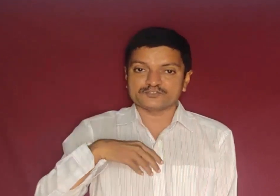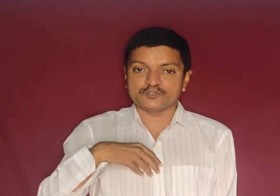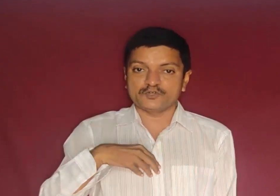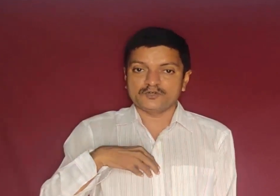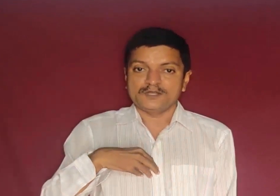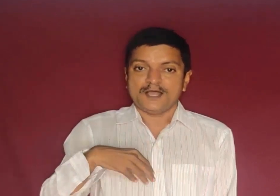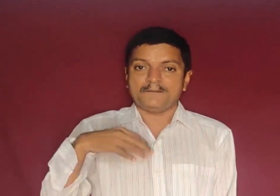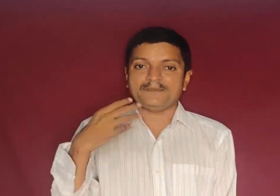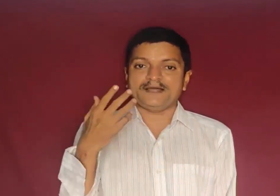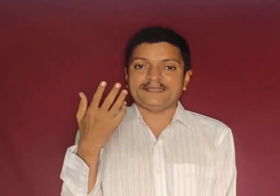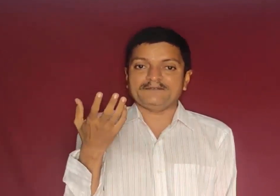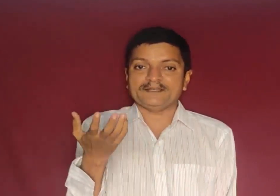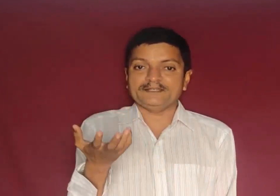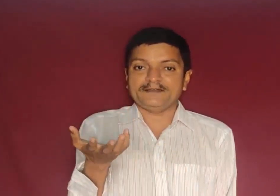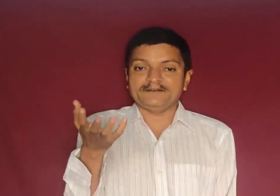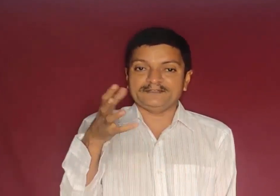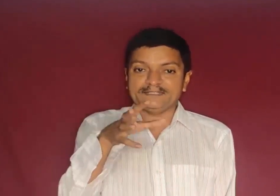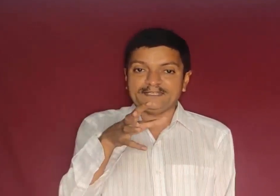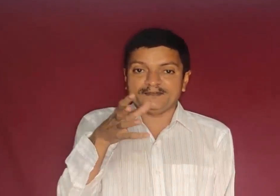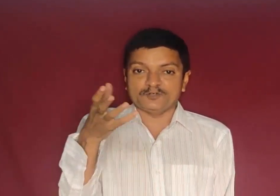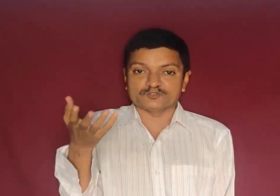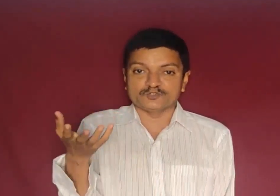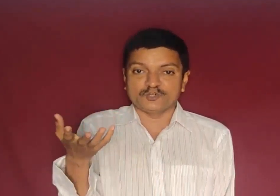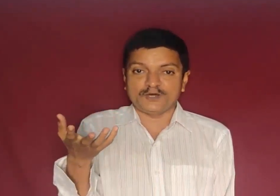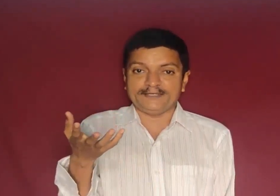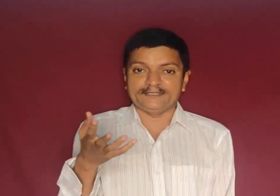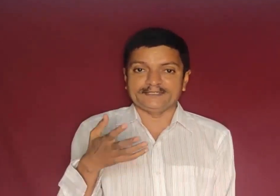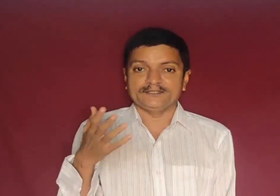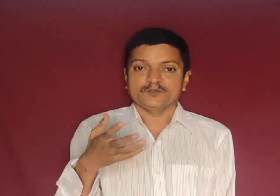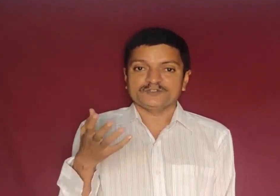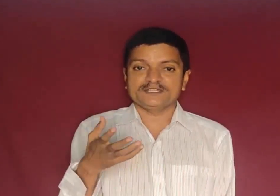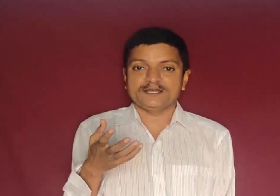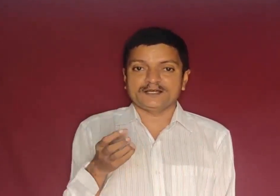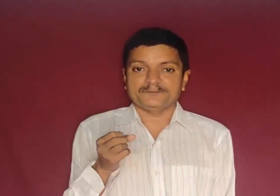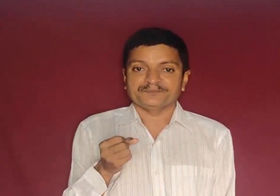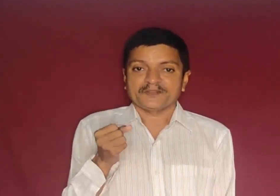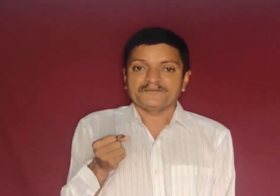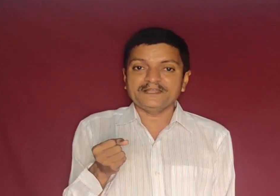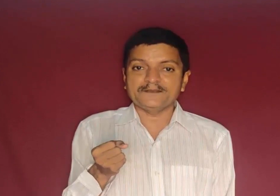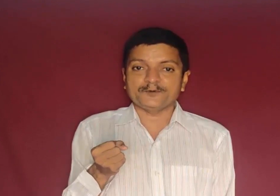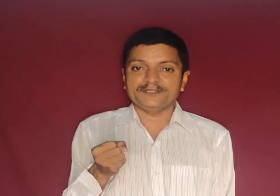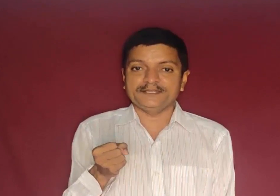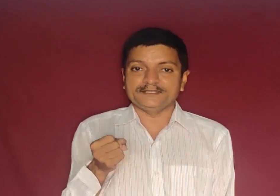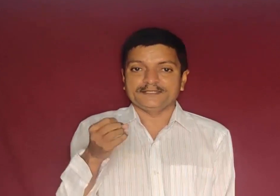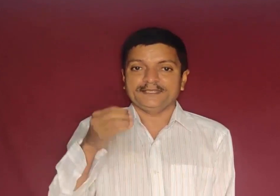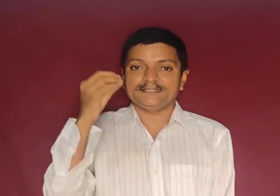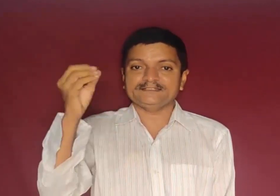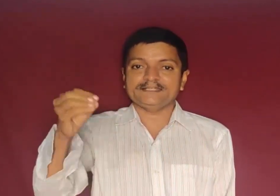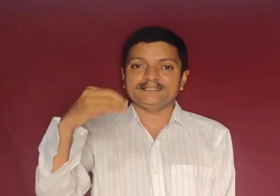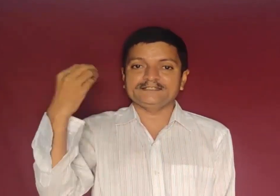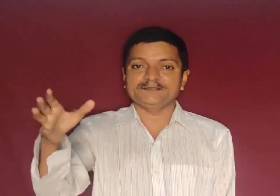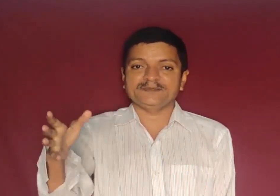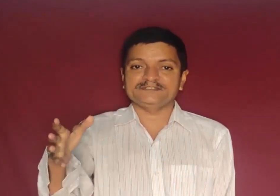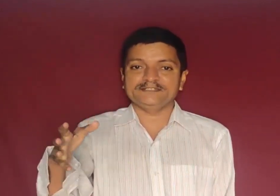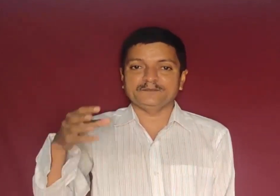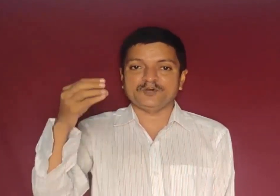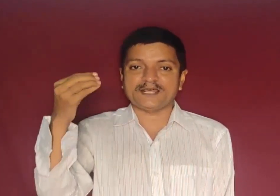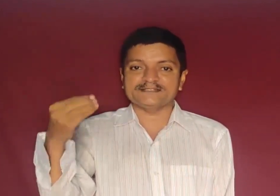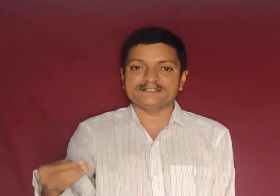తో అమ్మా ఎవరిని ఏమంటే ఏమవుతుందో అని కొద్దిగా ఫీల్ అయిపోయి ఏదైతే ఏదైందని చెప్పేసి మోనాల్ కి